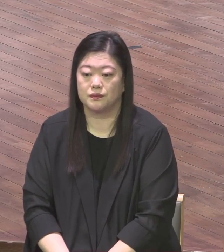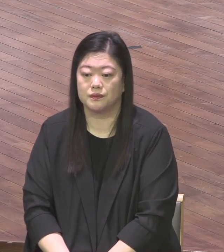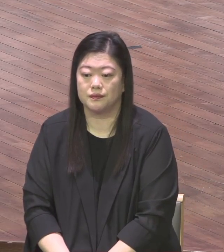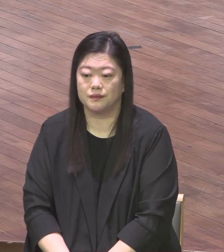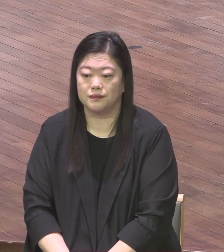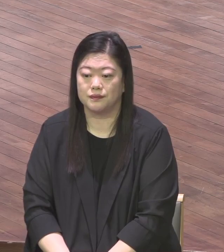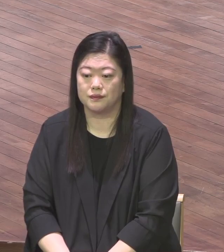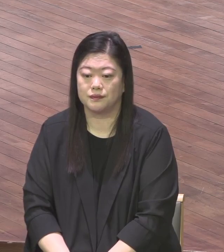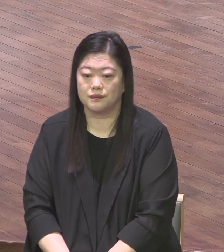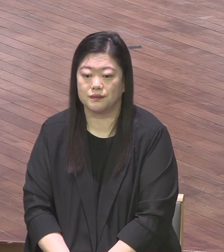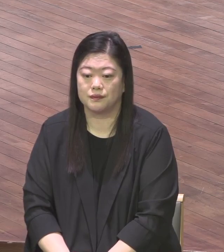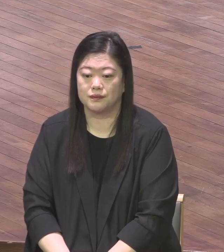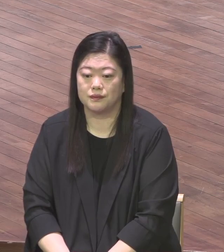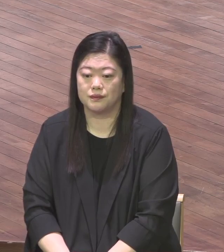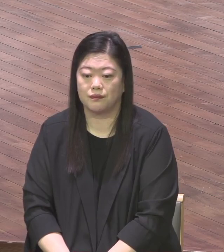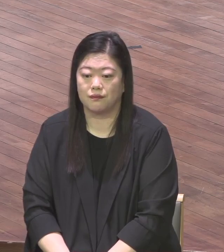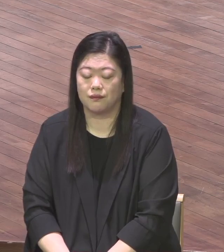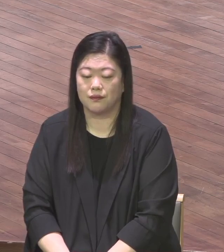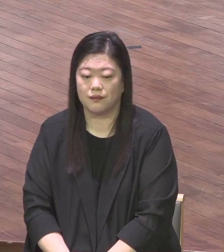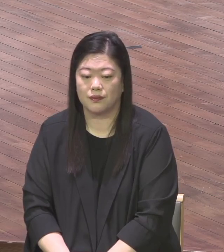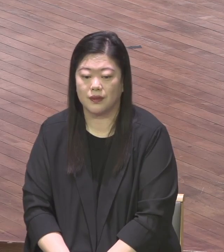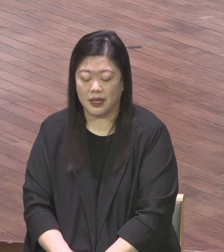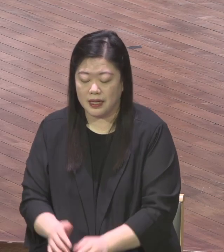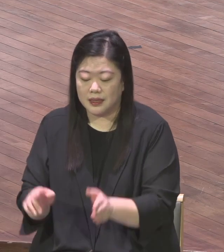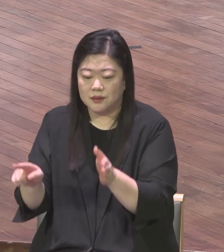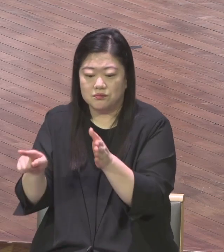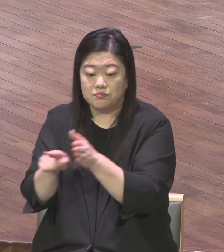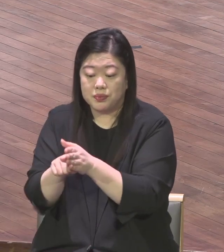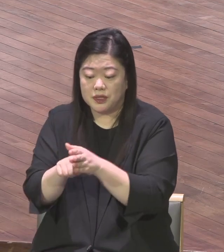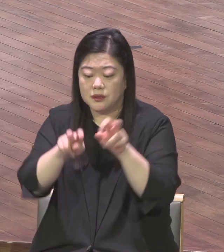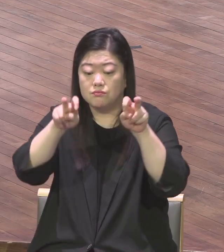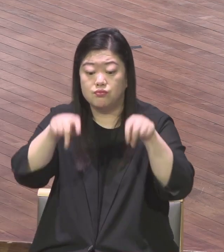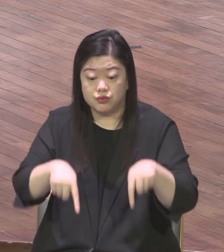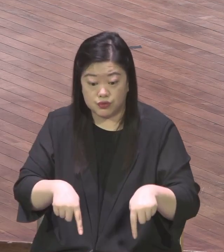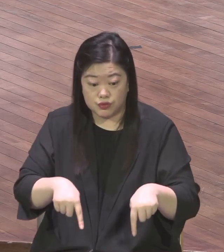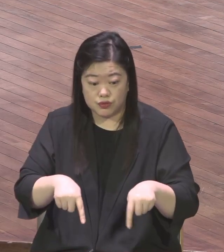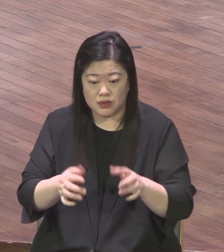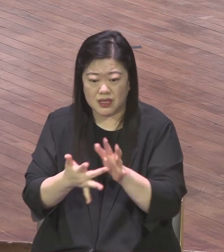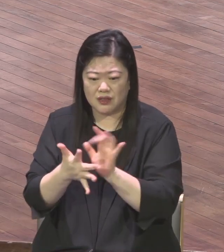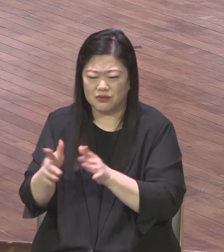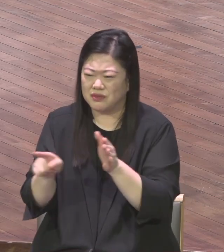자, 예수 밖에 있는 자, 불신자들이죠.